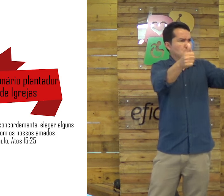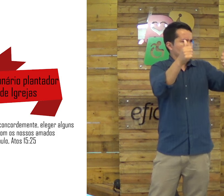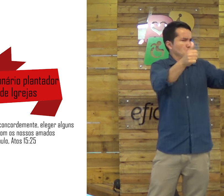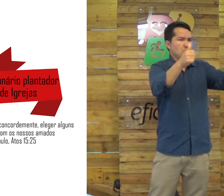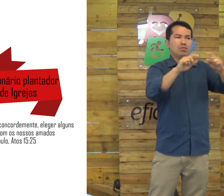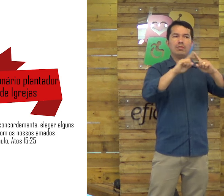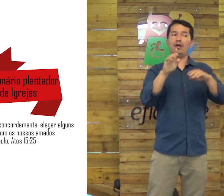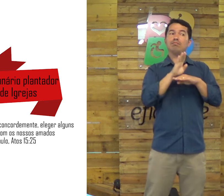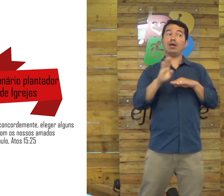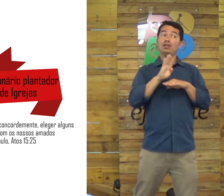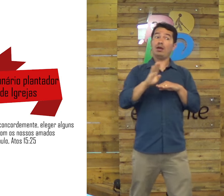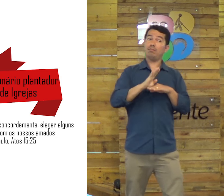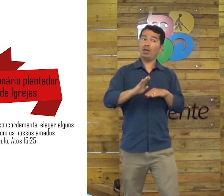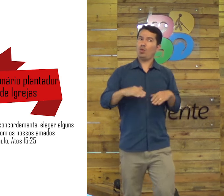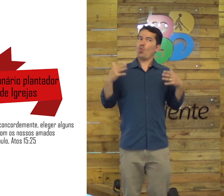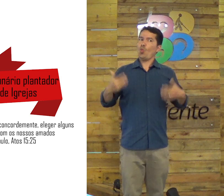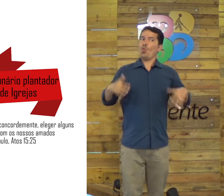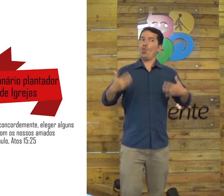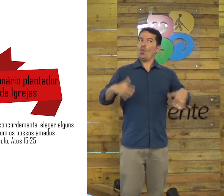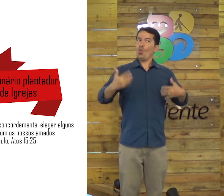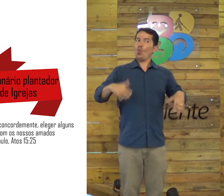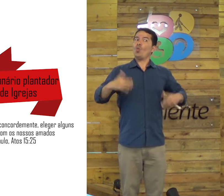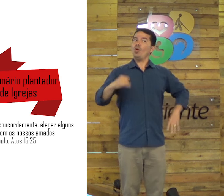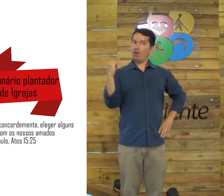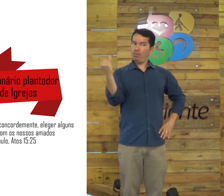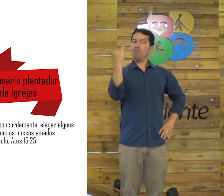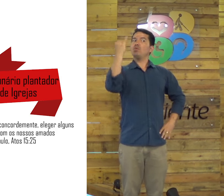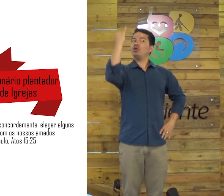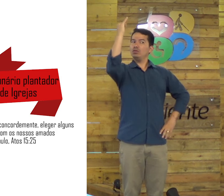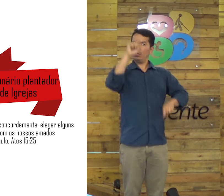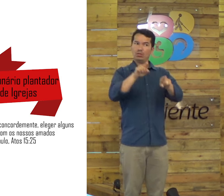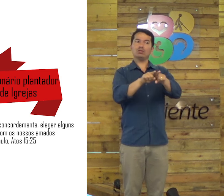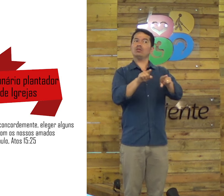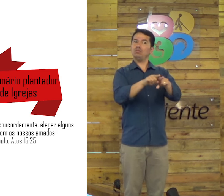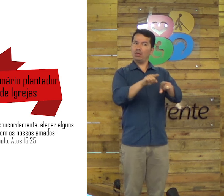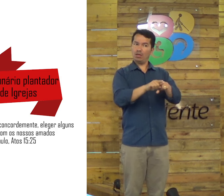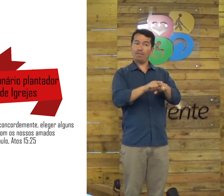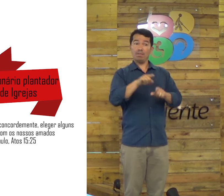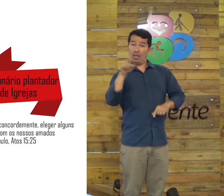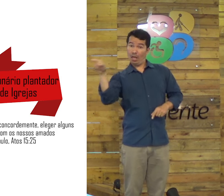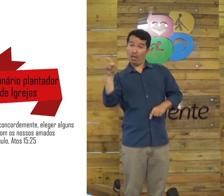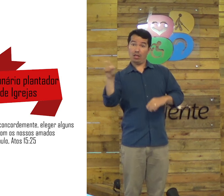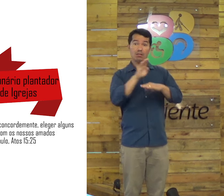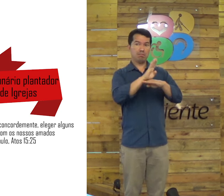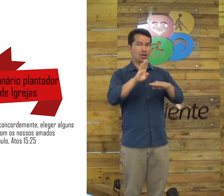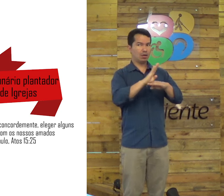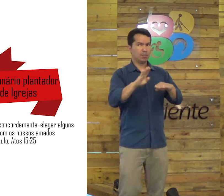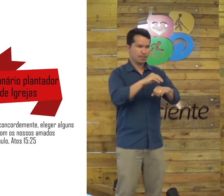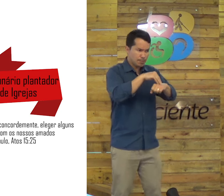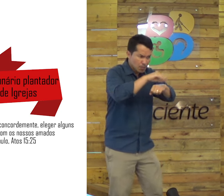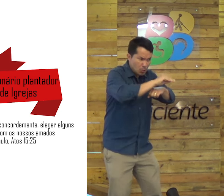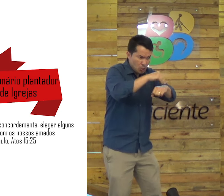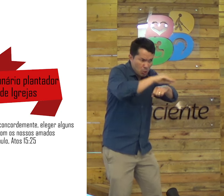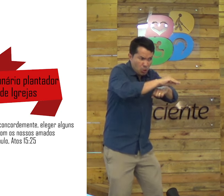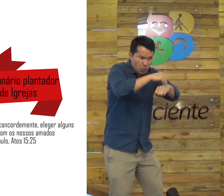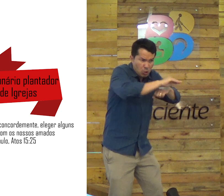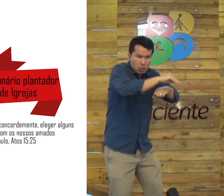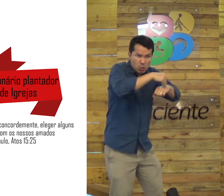Paulo é um pessoal muito importante, mas Bernabé também, também foi um homem importante, porque afinal foi ele que